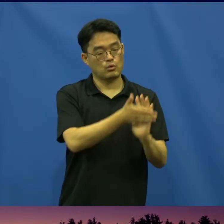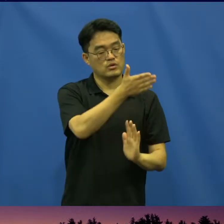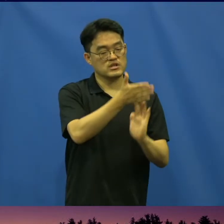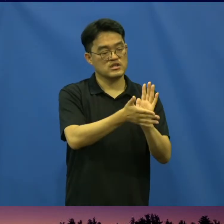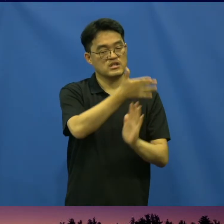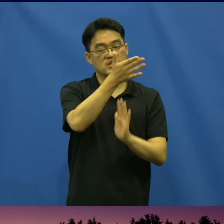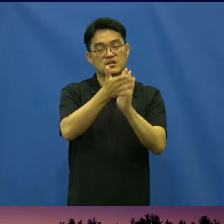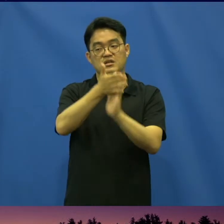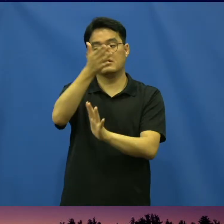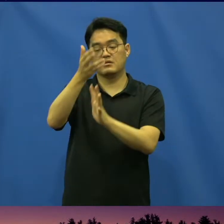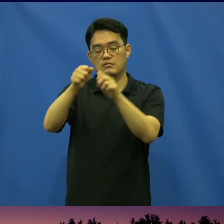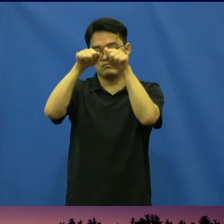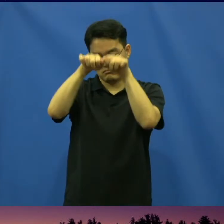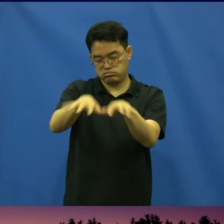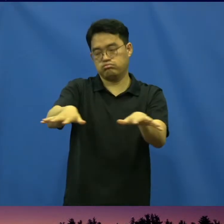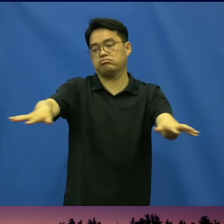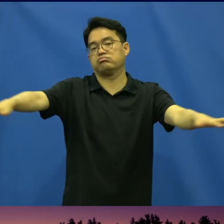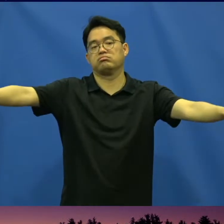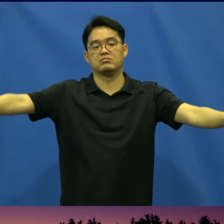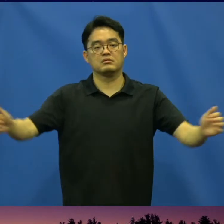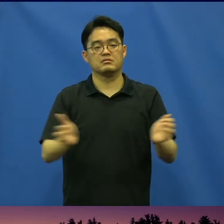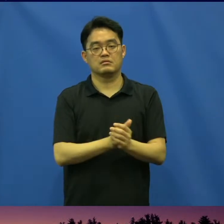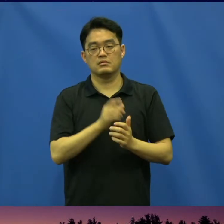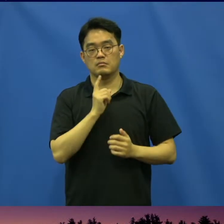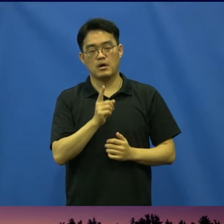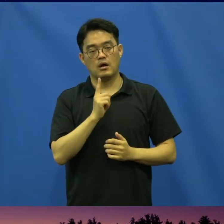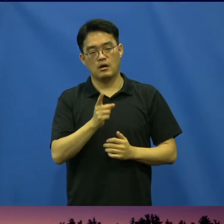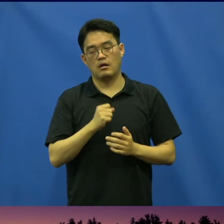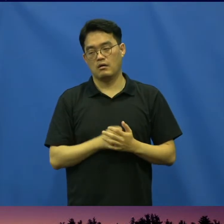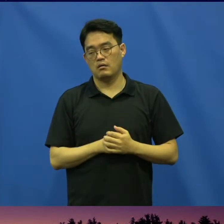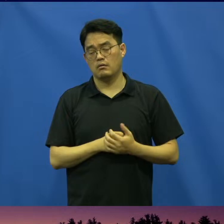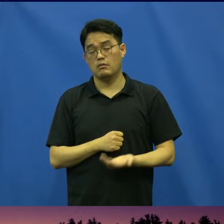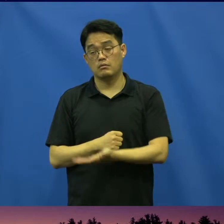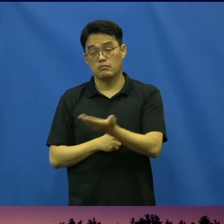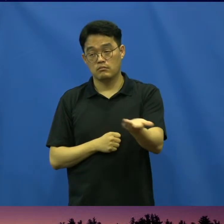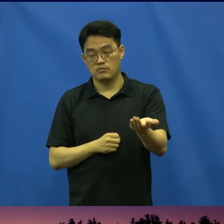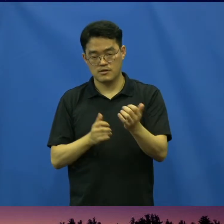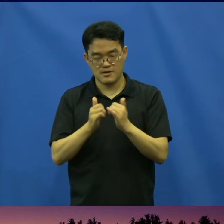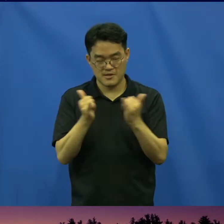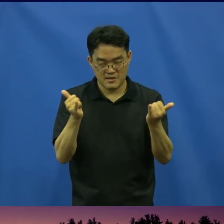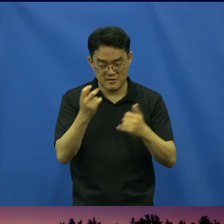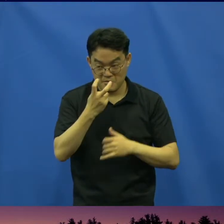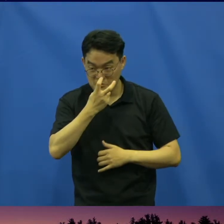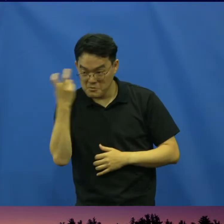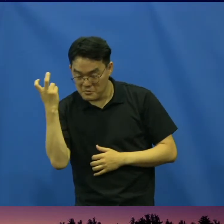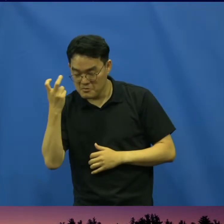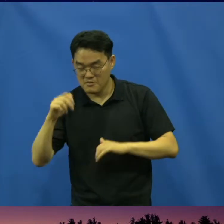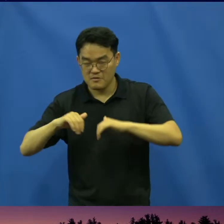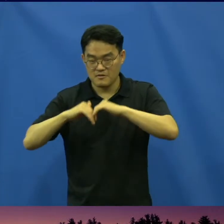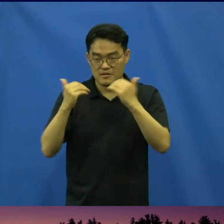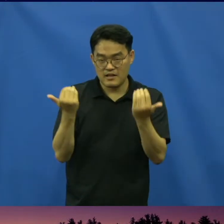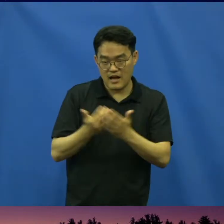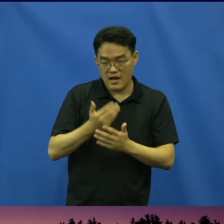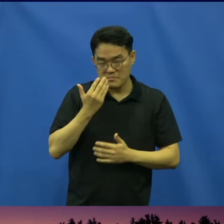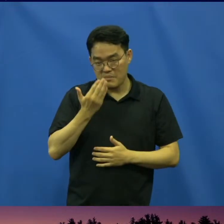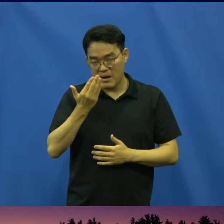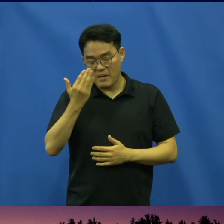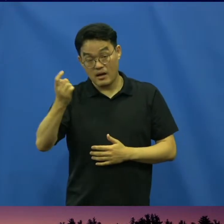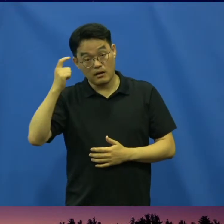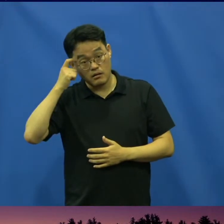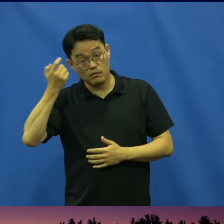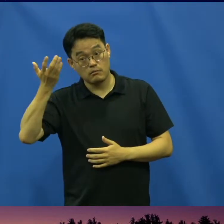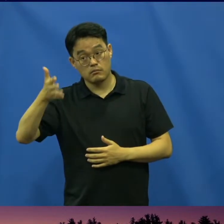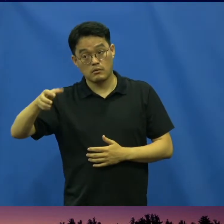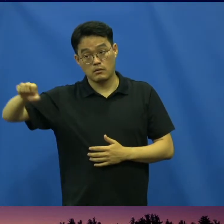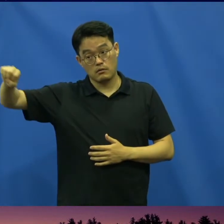인간의 여러분 평소에 똑똑한 것 같고 첨단 장비들로 예비를 할 수 있을 것 같이 보이지만 재난에 대해서 비교적 속수무책이에요.